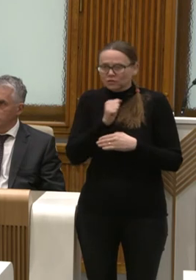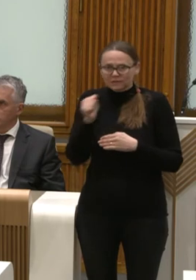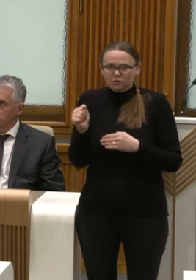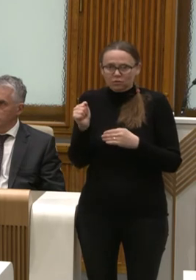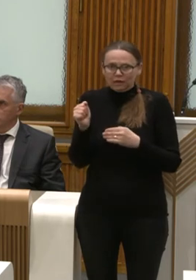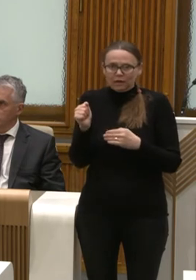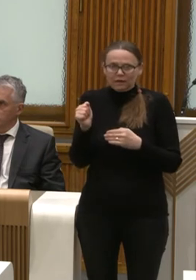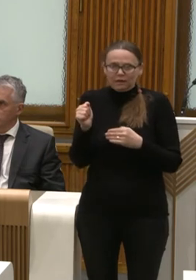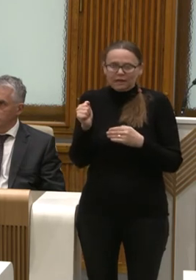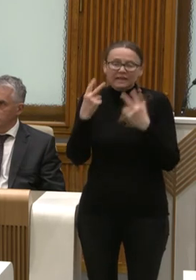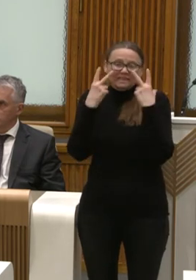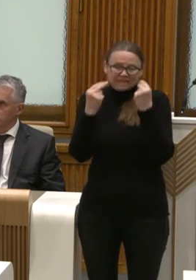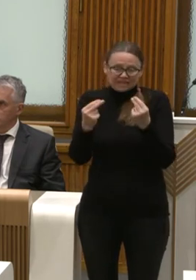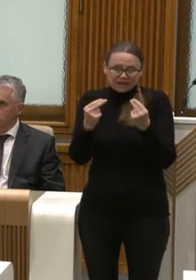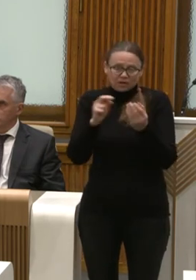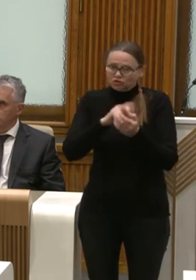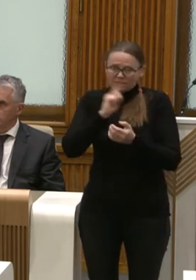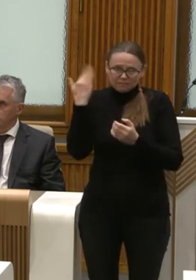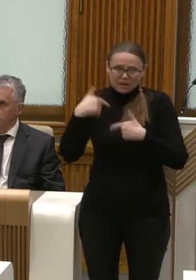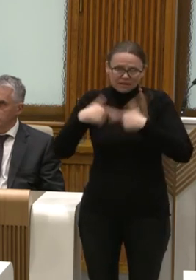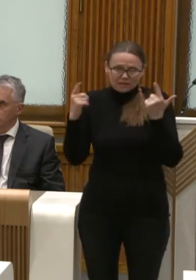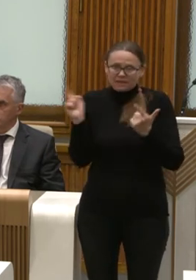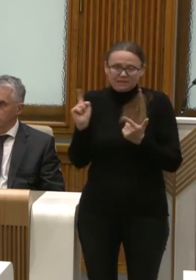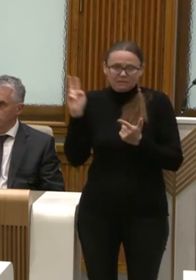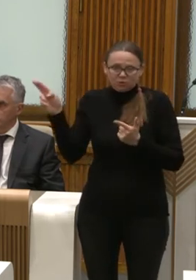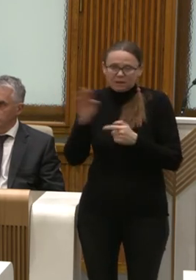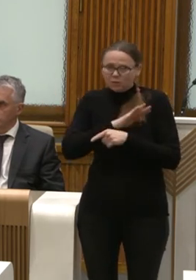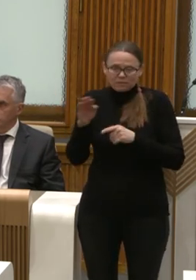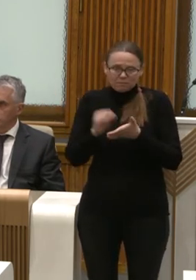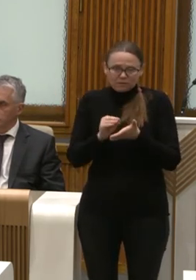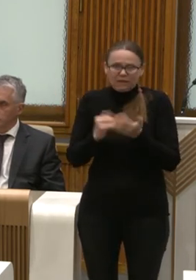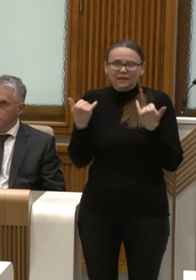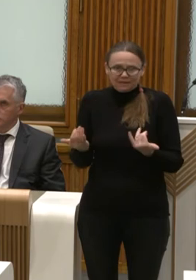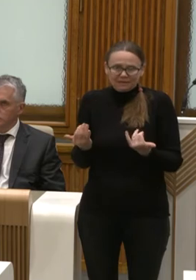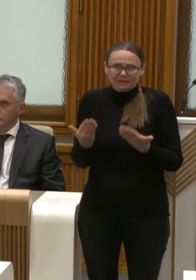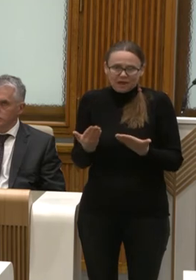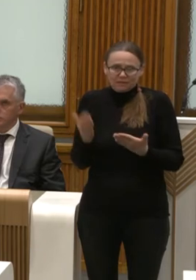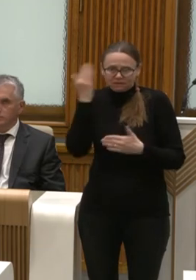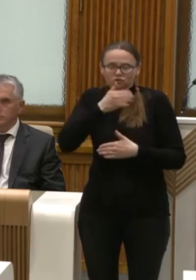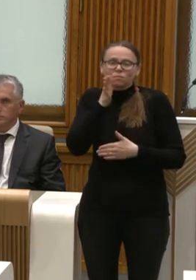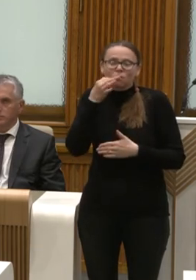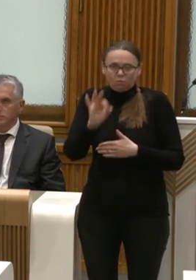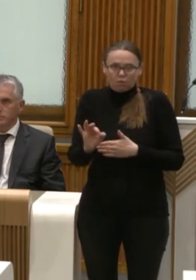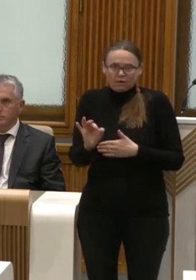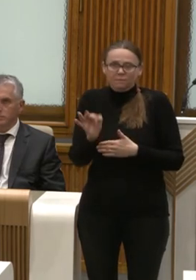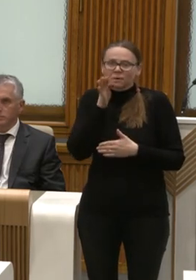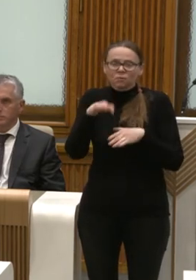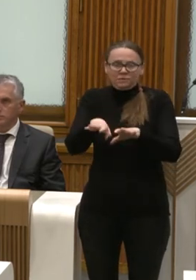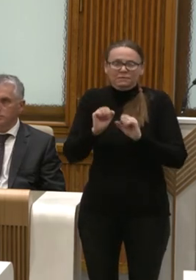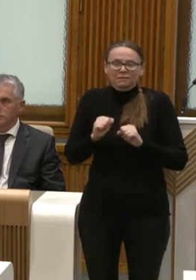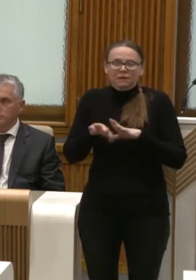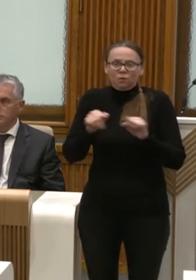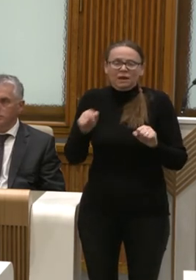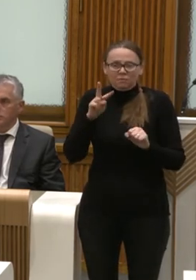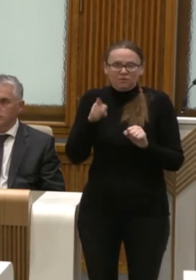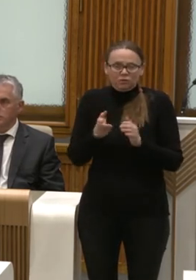bila popolnoma jasna, nismo razpolagali z vsemi podatki, danes večer bo to bistveno bolje in bo sprejemanje ukrepov v